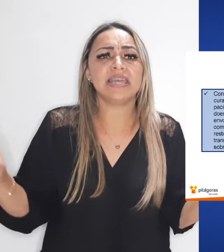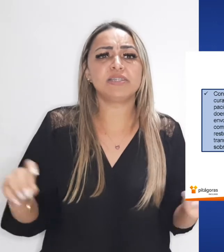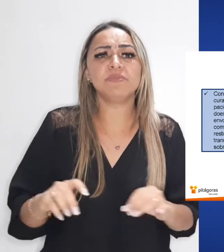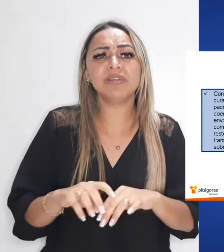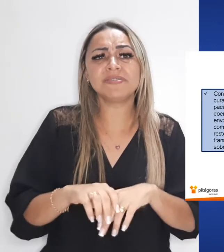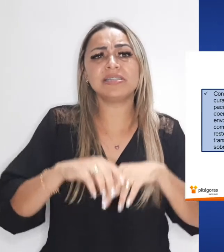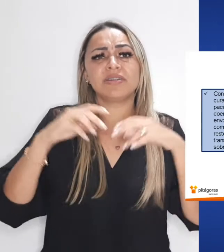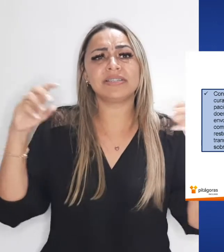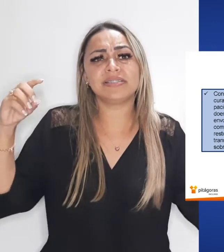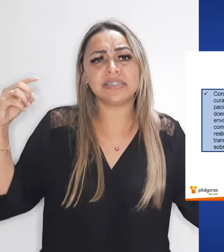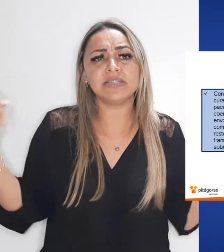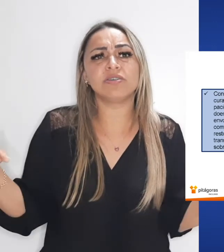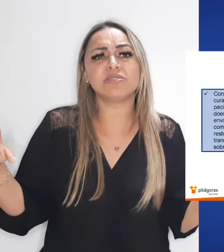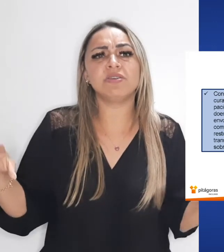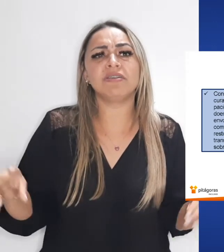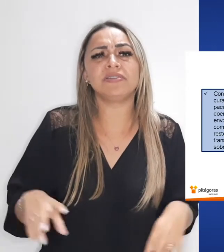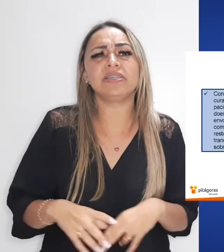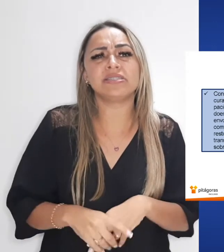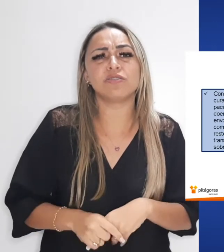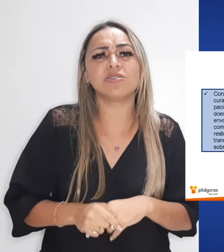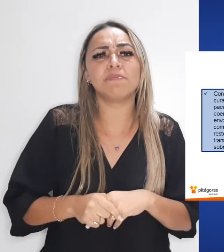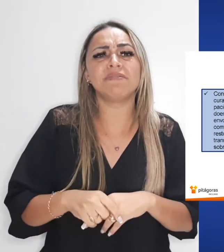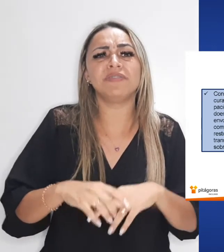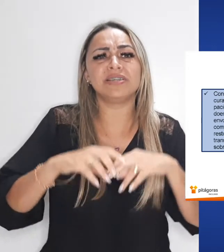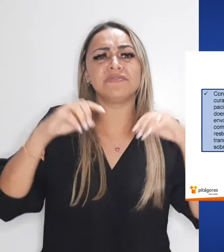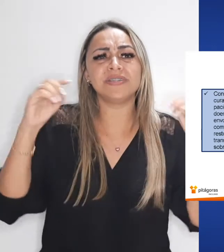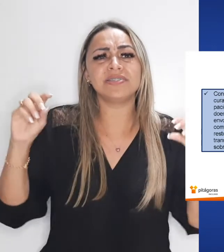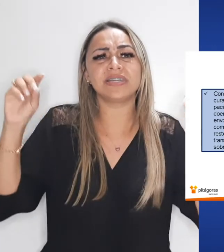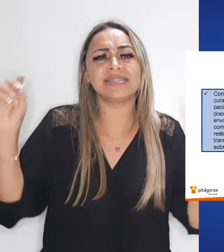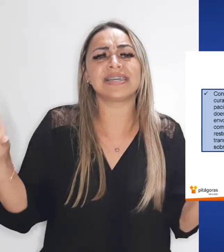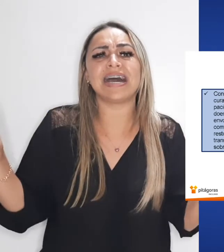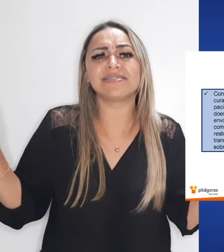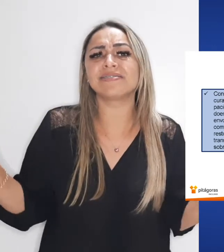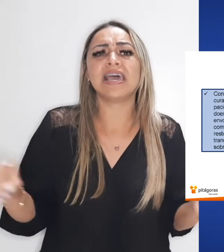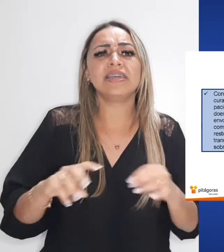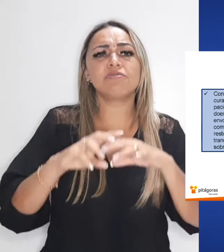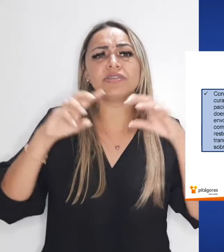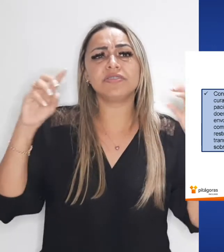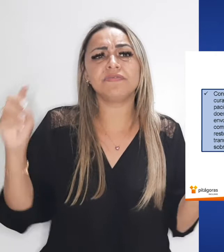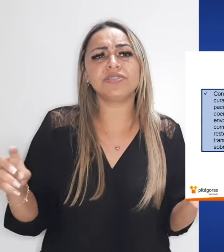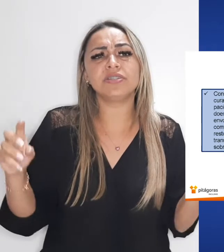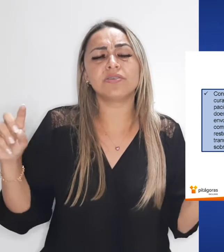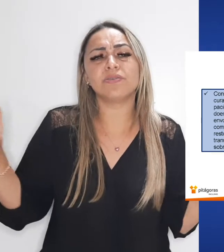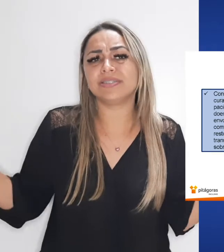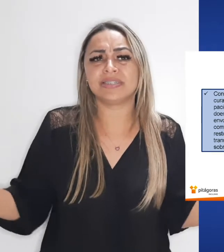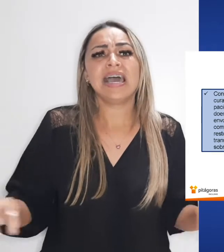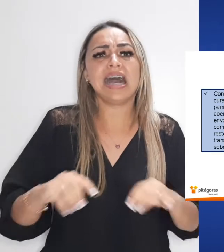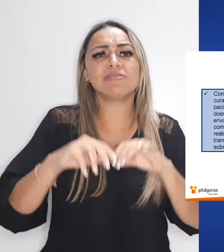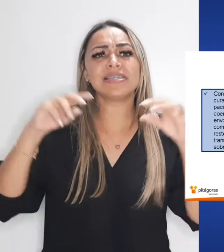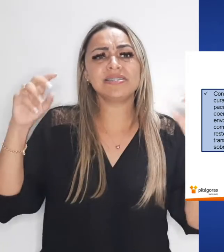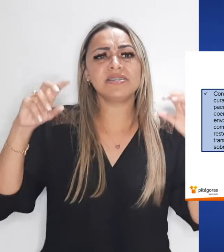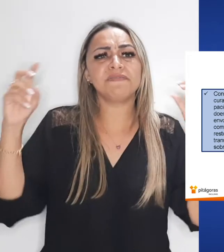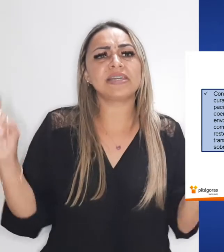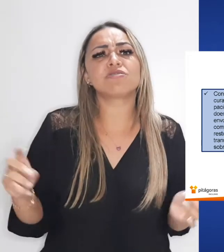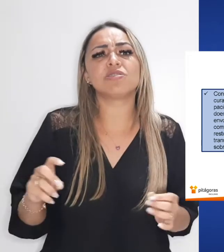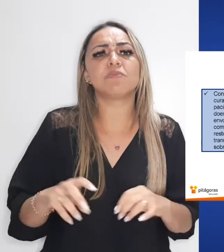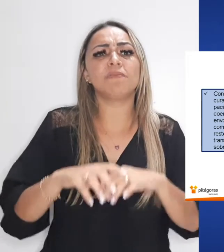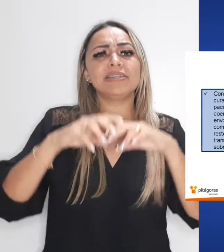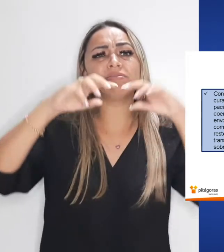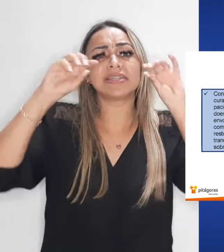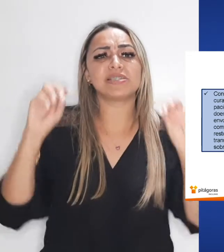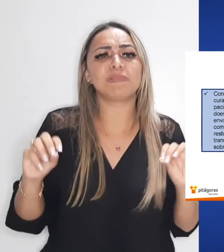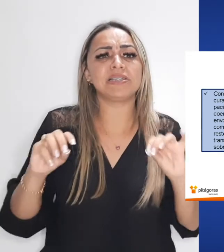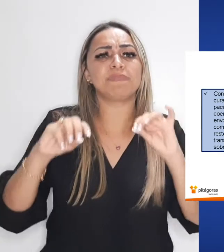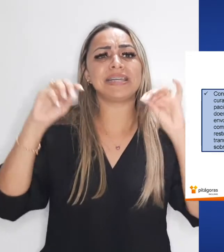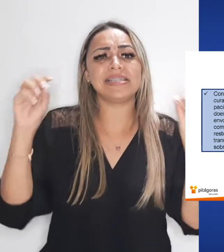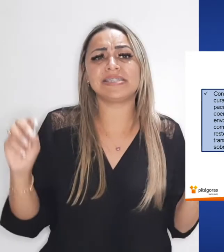DGC, entre 1985 e 2000, evidenciou sobrevida de 23 casos e cura de 22. A ausência de infecções no